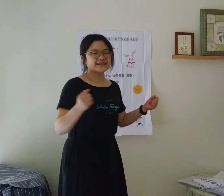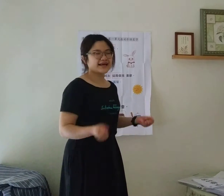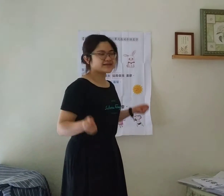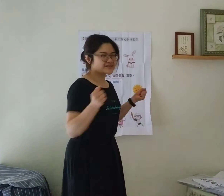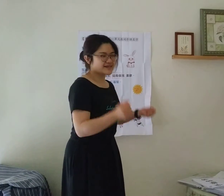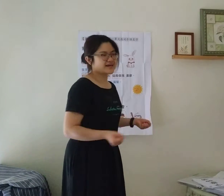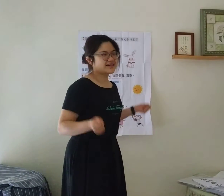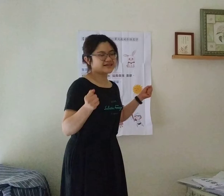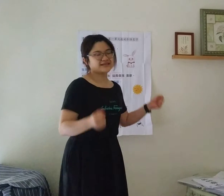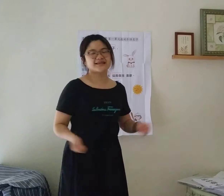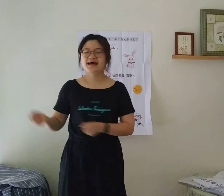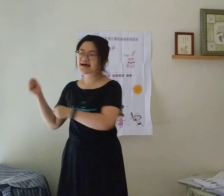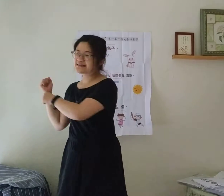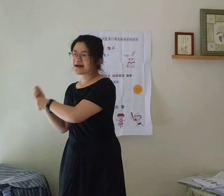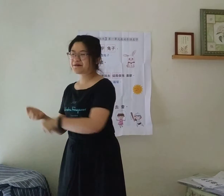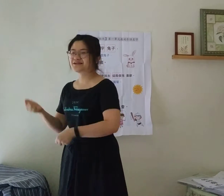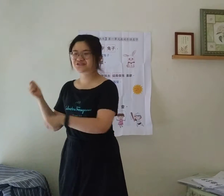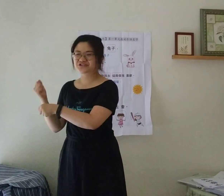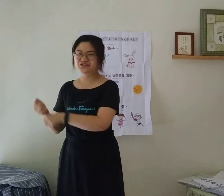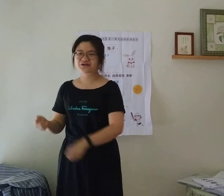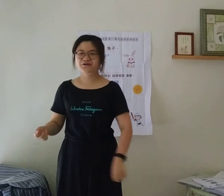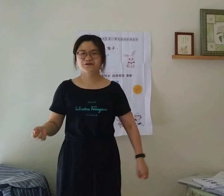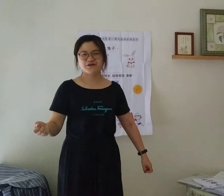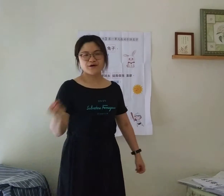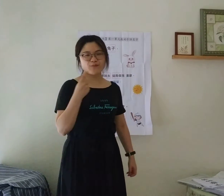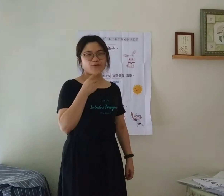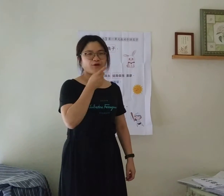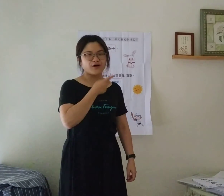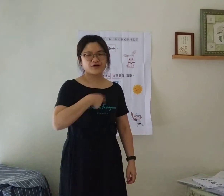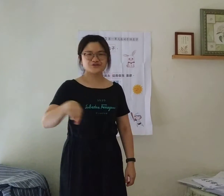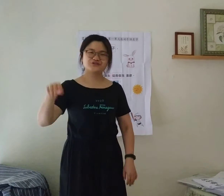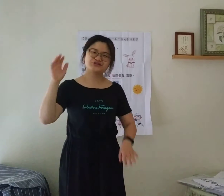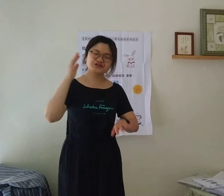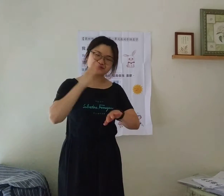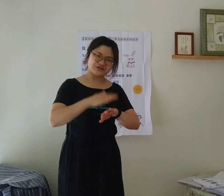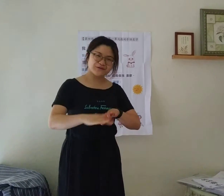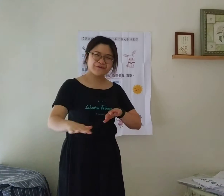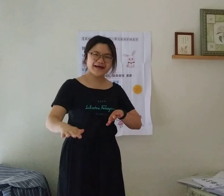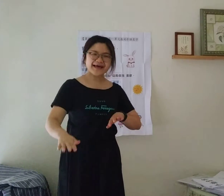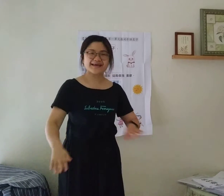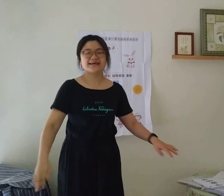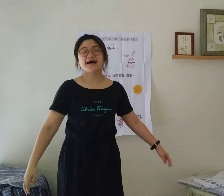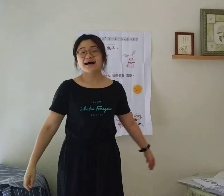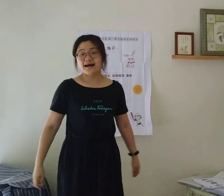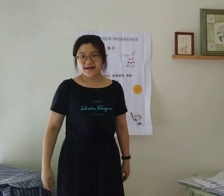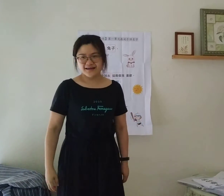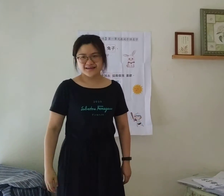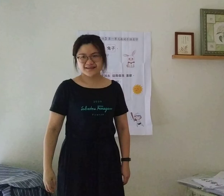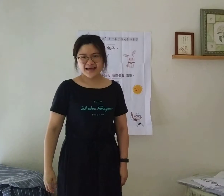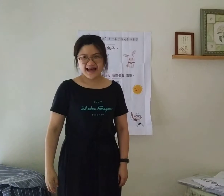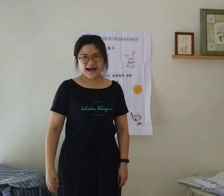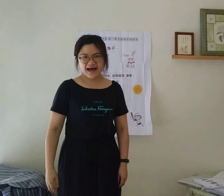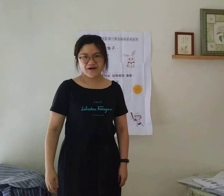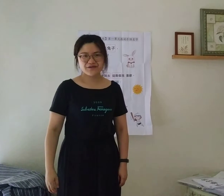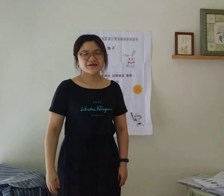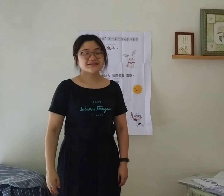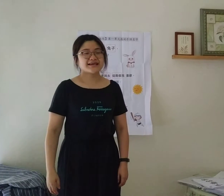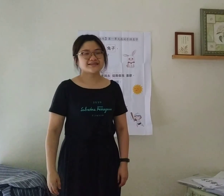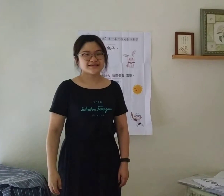跳绳，打棒球，我去，会，很好。那等一